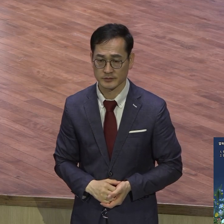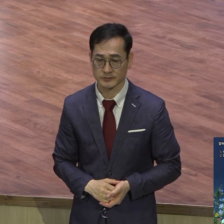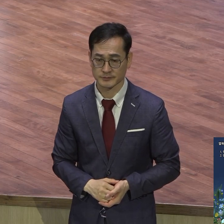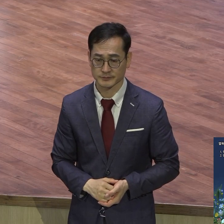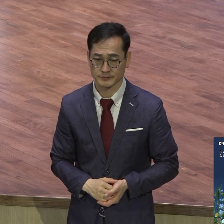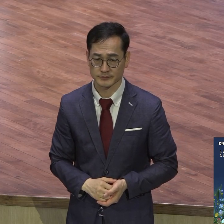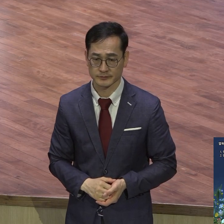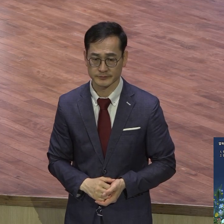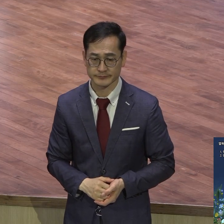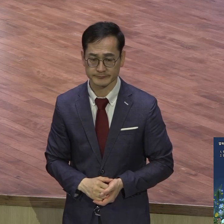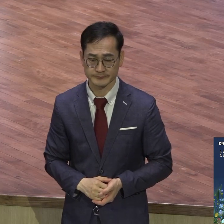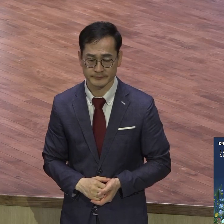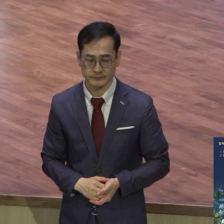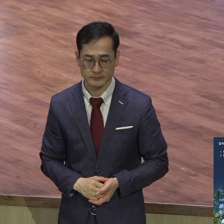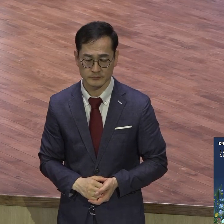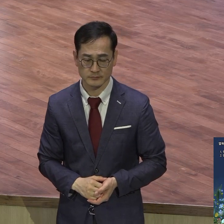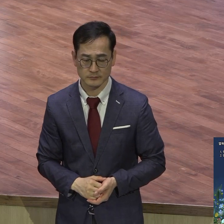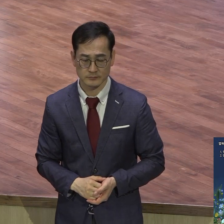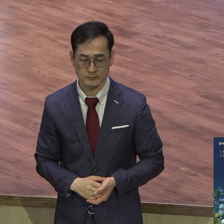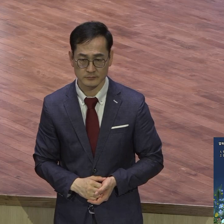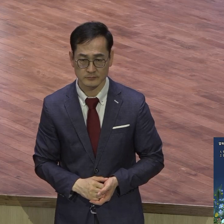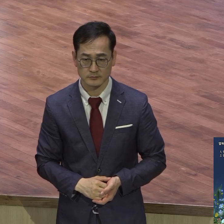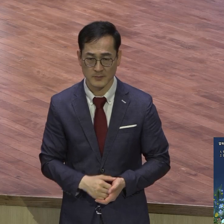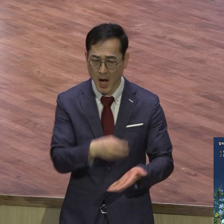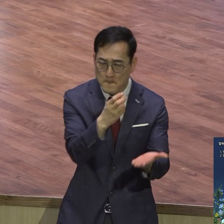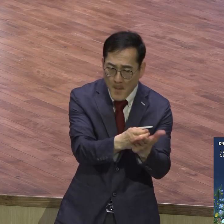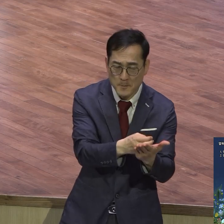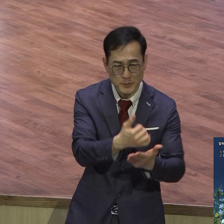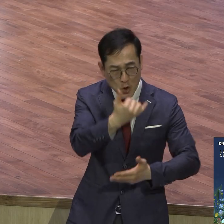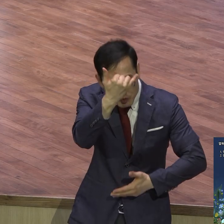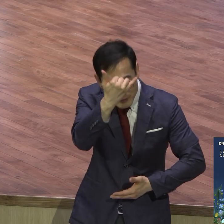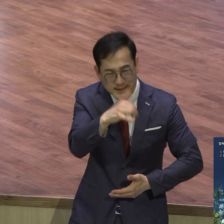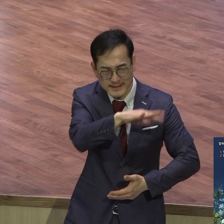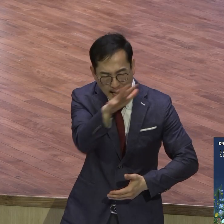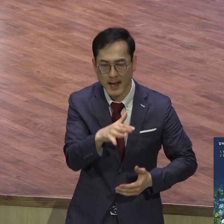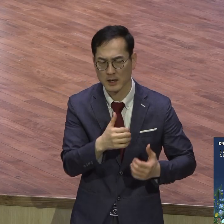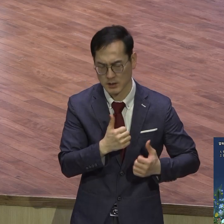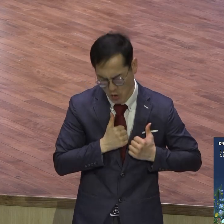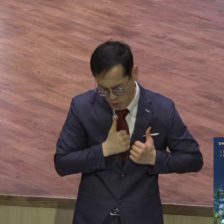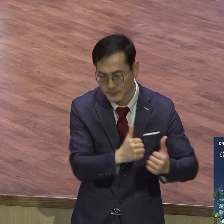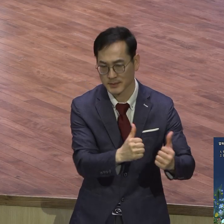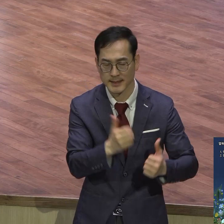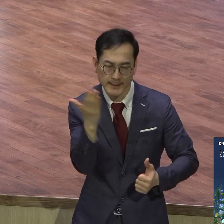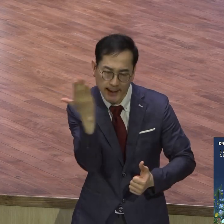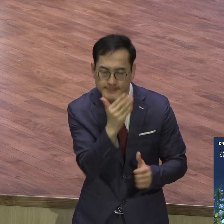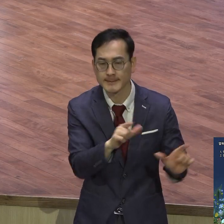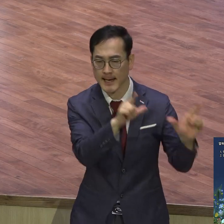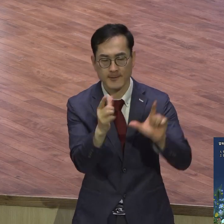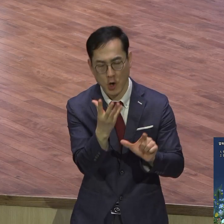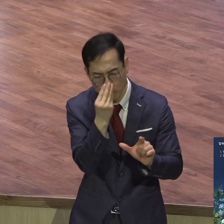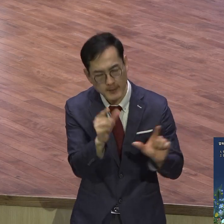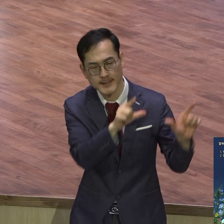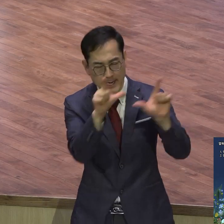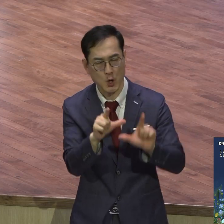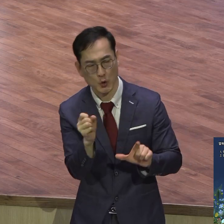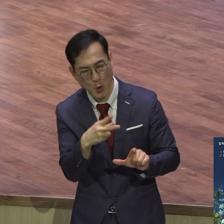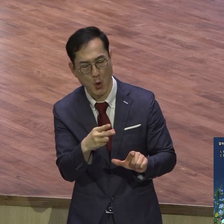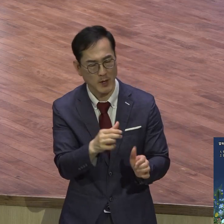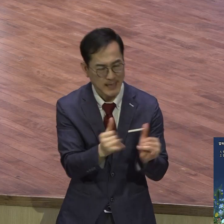이런 시대가 되어있어요. 윤리의 열매는 많이 있는데 깨끗하게 살아라 거룩하게 살아라